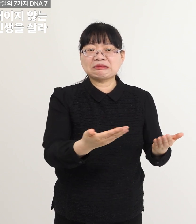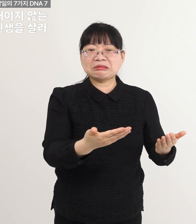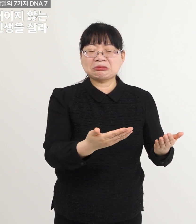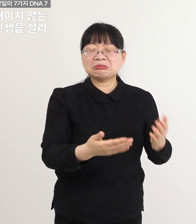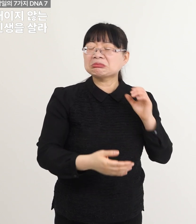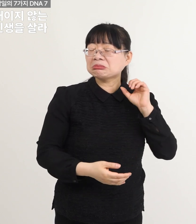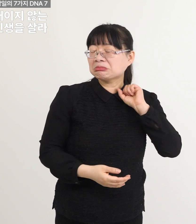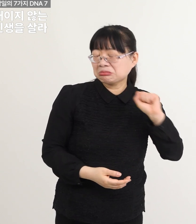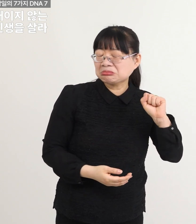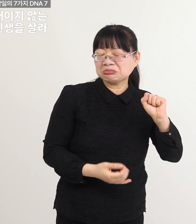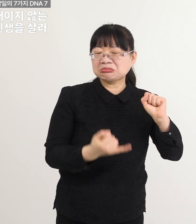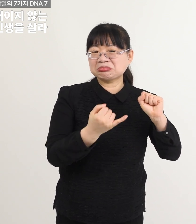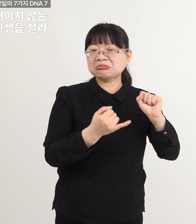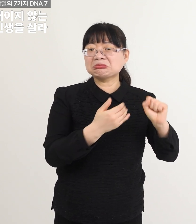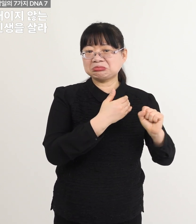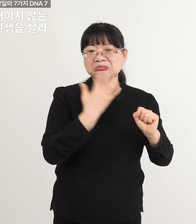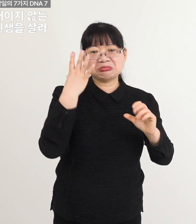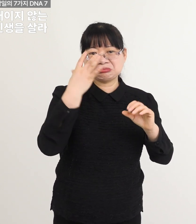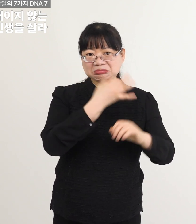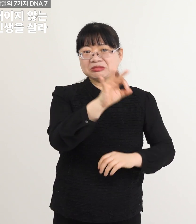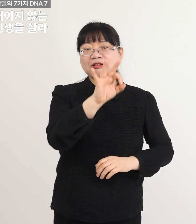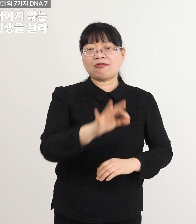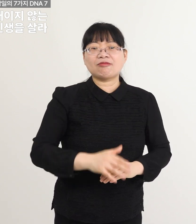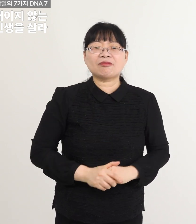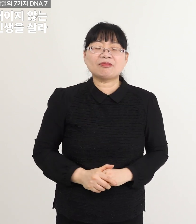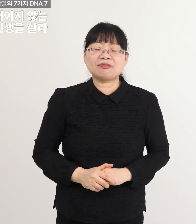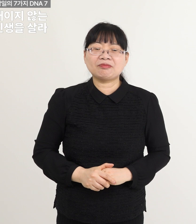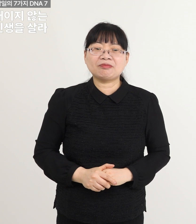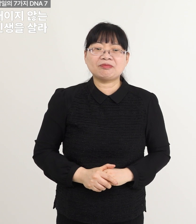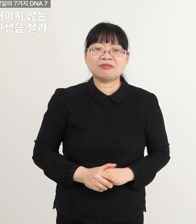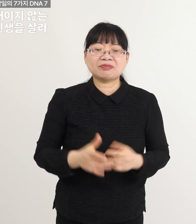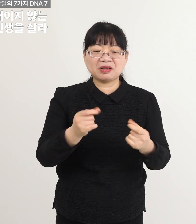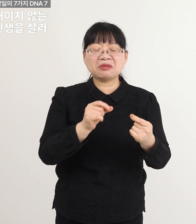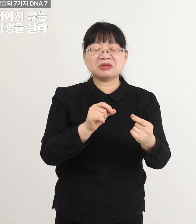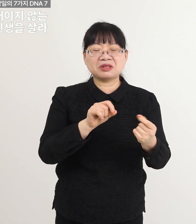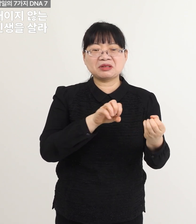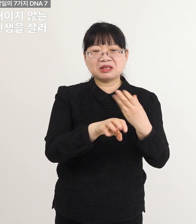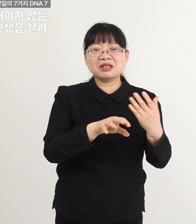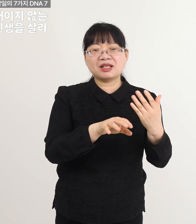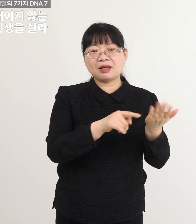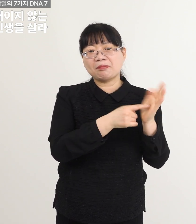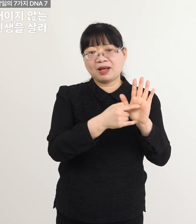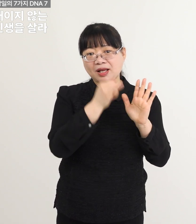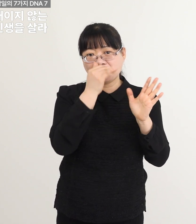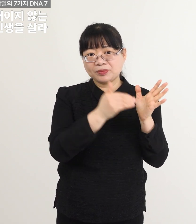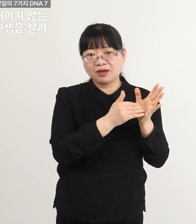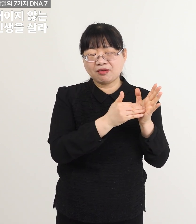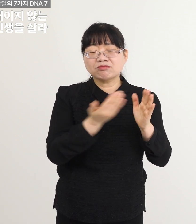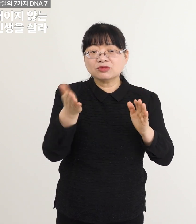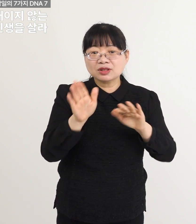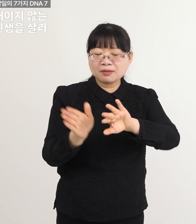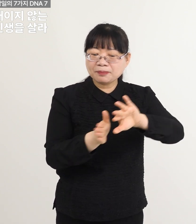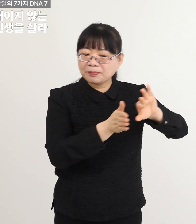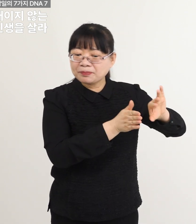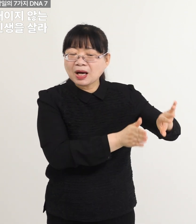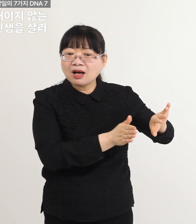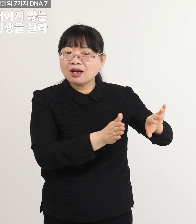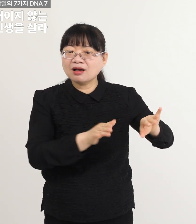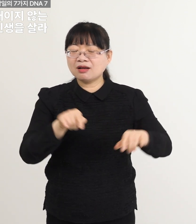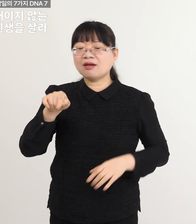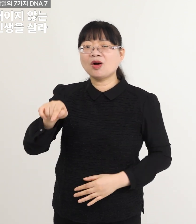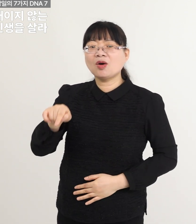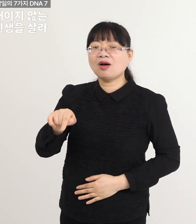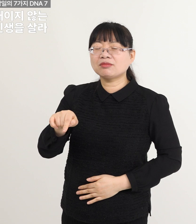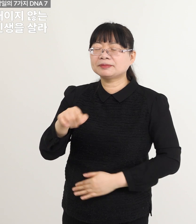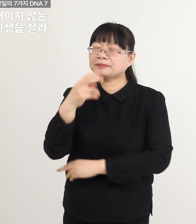끌려올 만하구만. 이렇게 반응이 나왔어요. 그런데 또 한쪽에서는